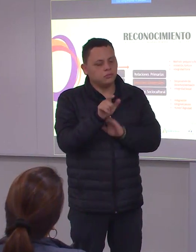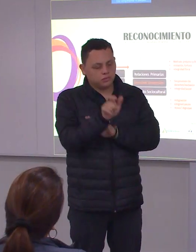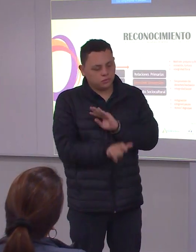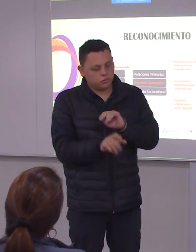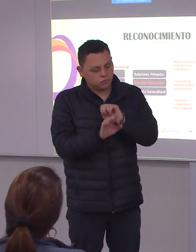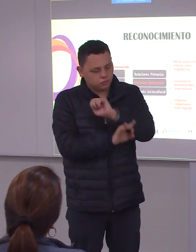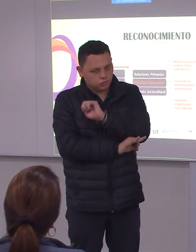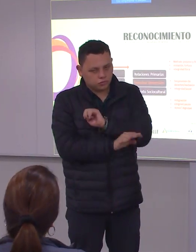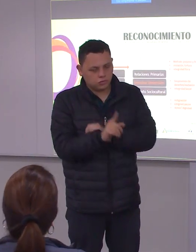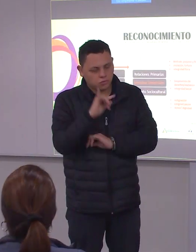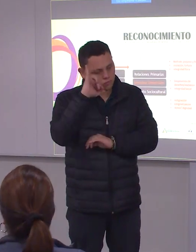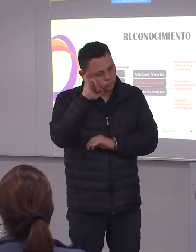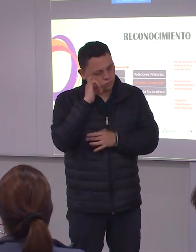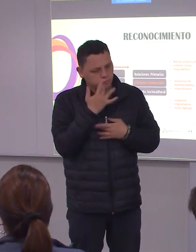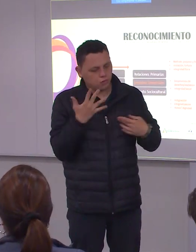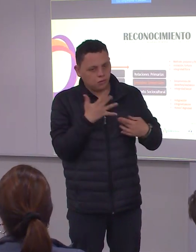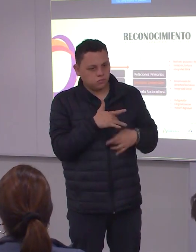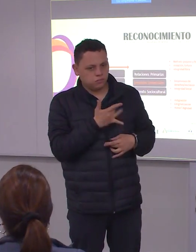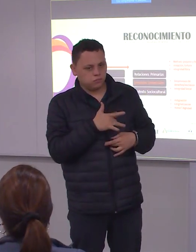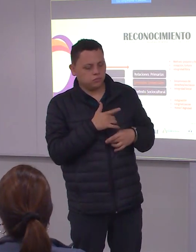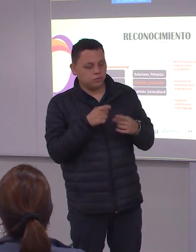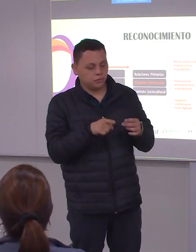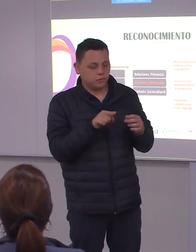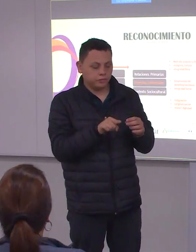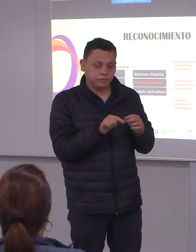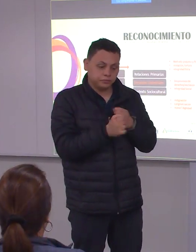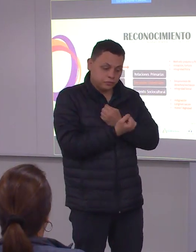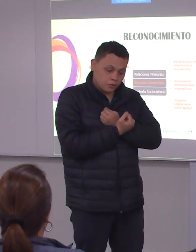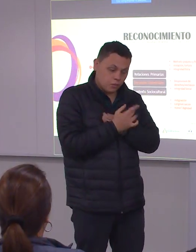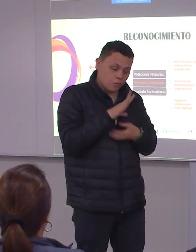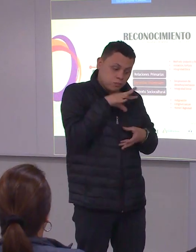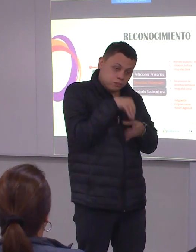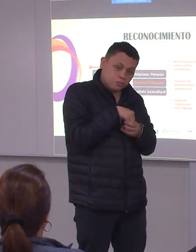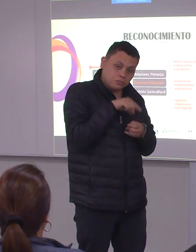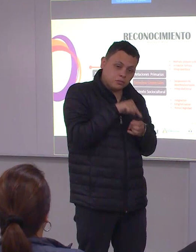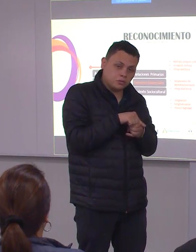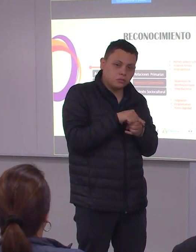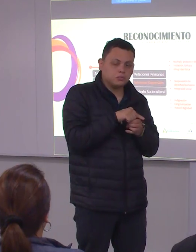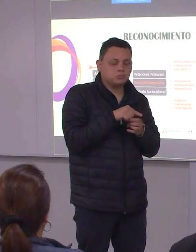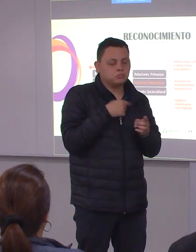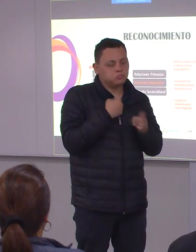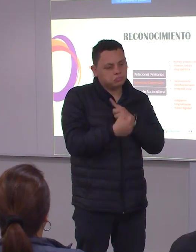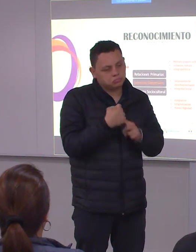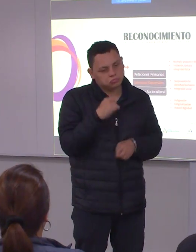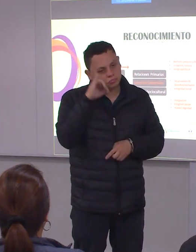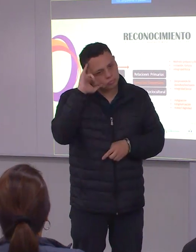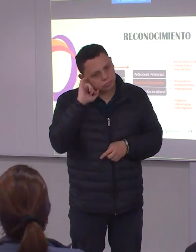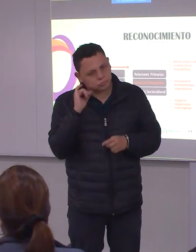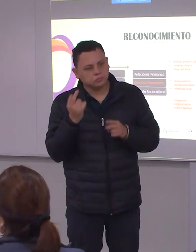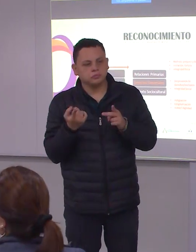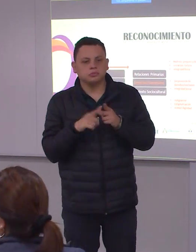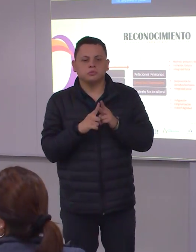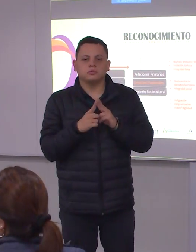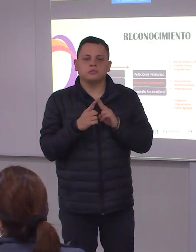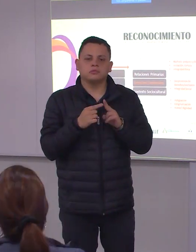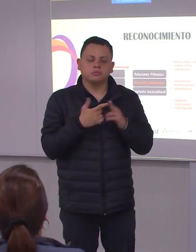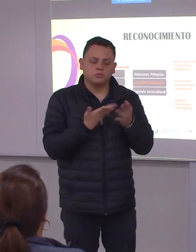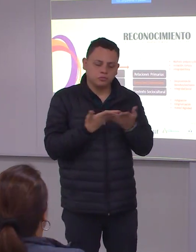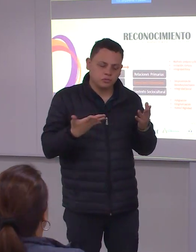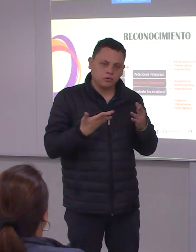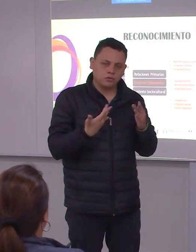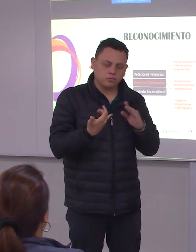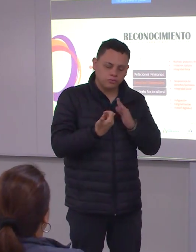la persona entonces en esta esfera del amor cuando hay maltrato psíquico maltrato físico violaciones